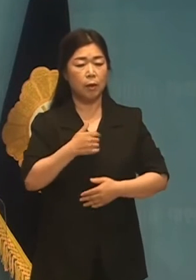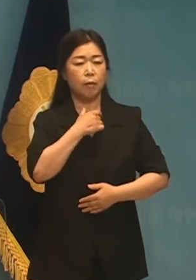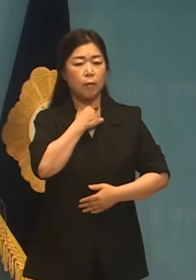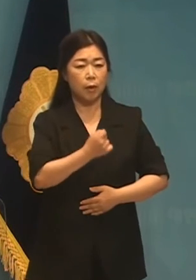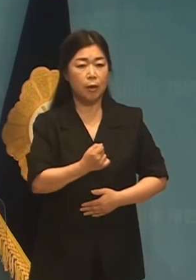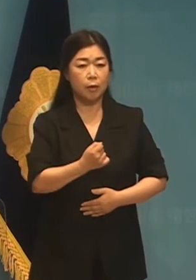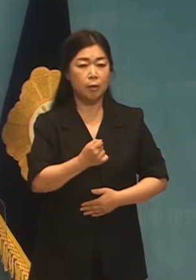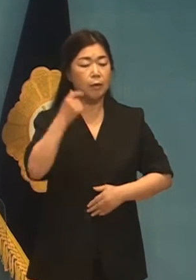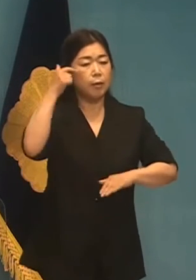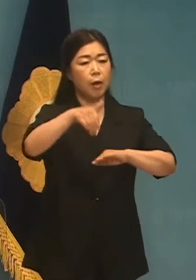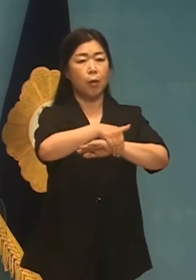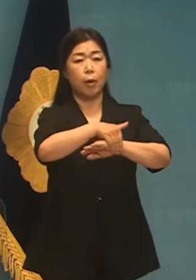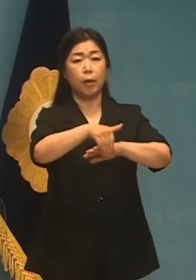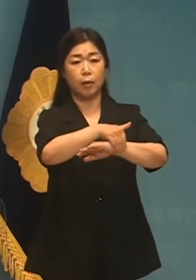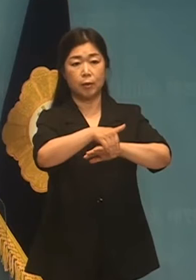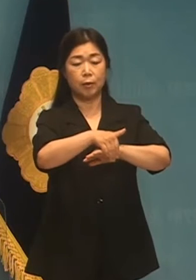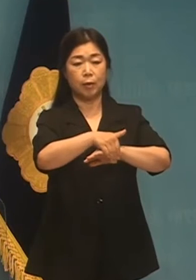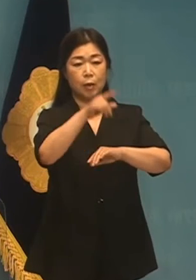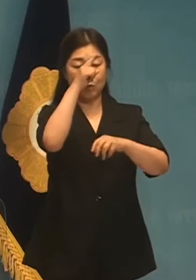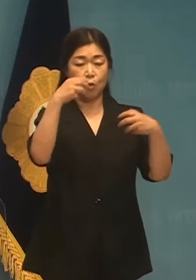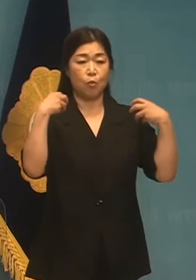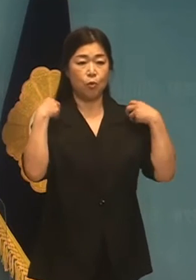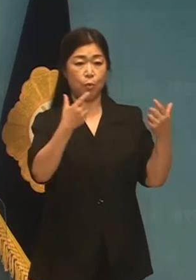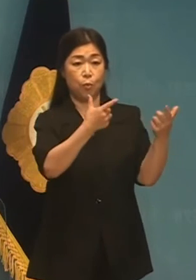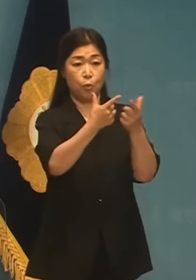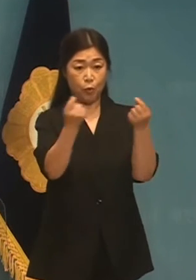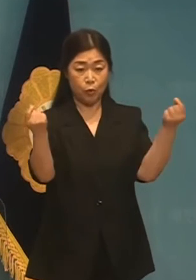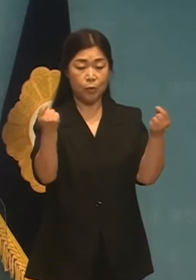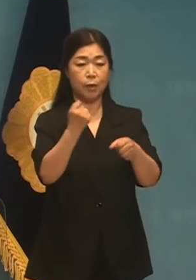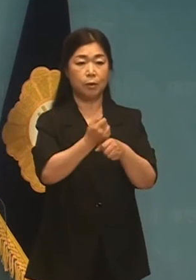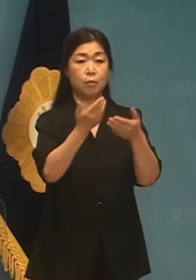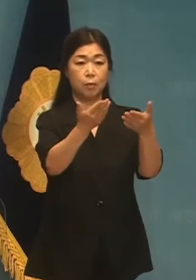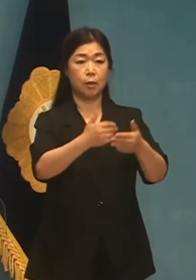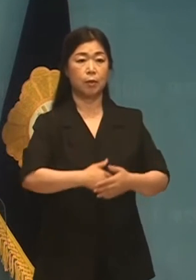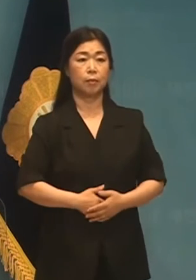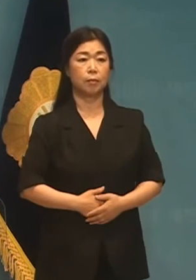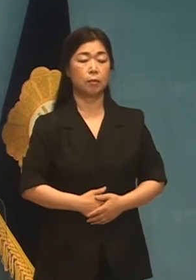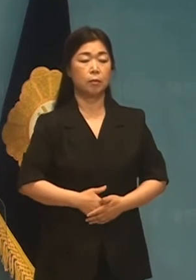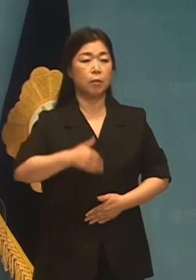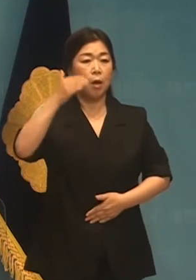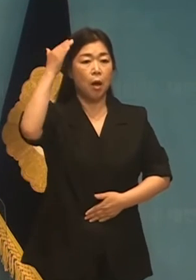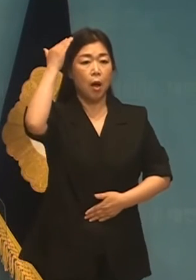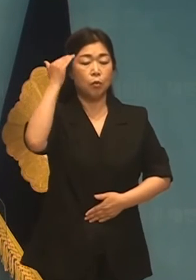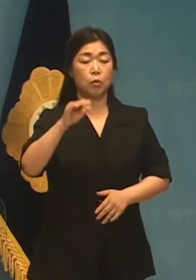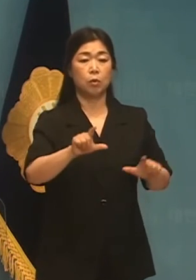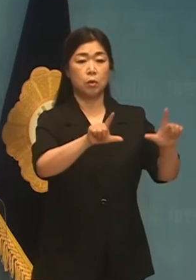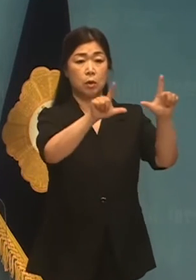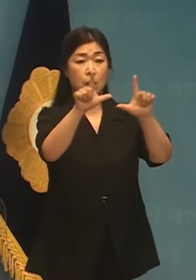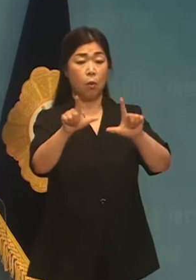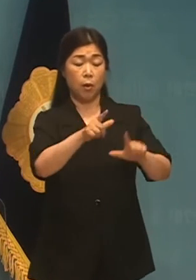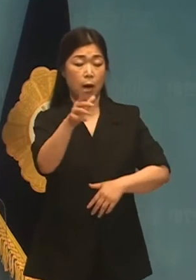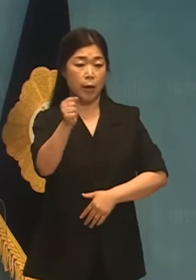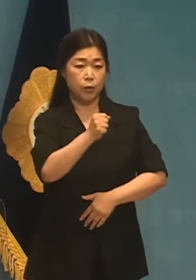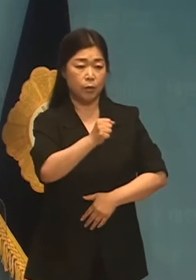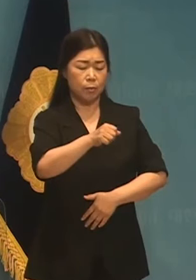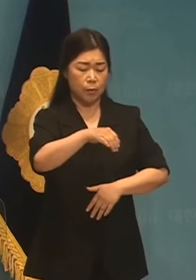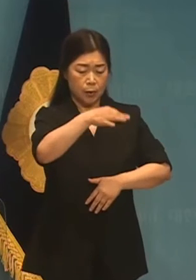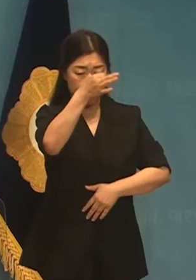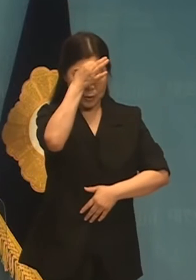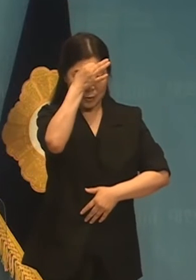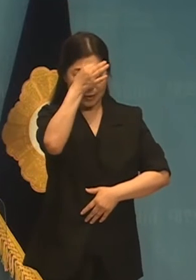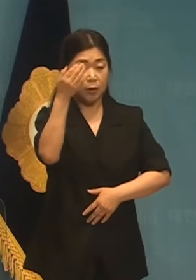추구하는 인텔리전트 정부의 표준입니다. 한국 사회가 갖고 있는 모든 재능과